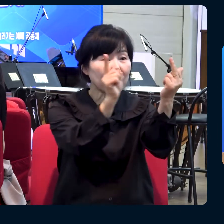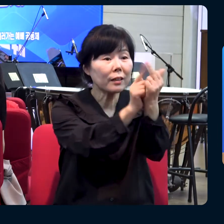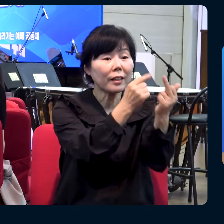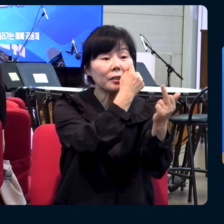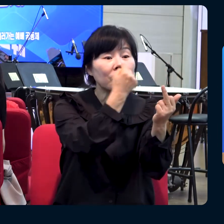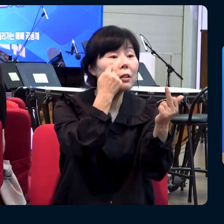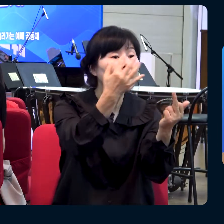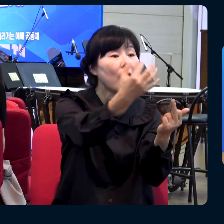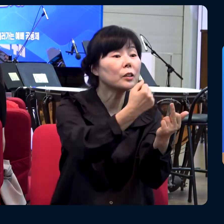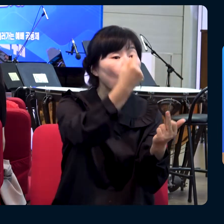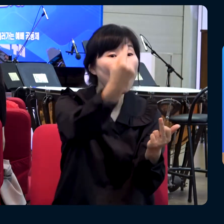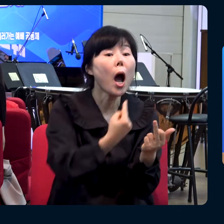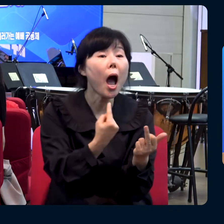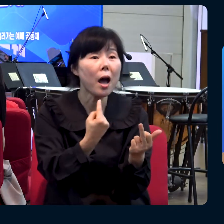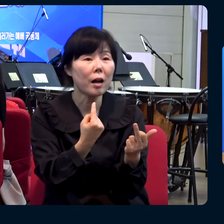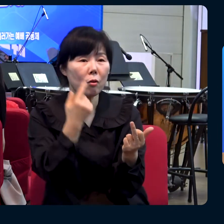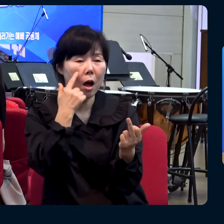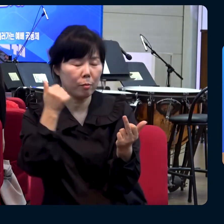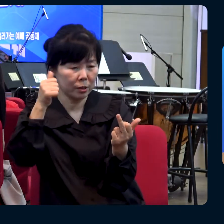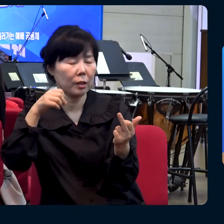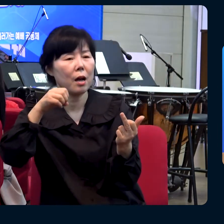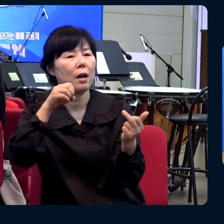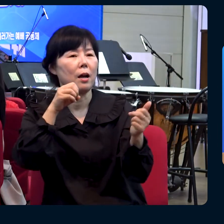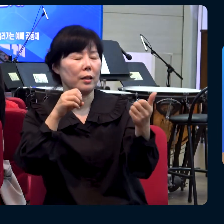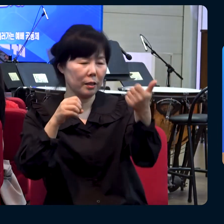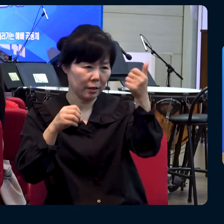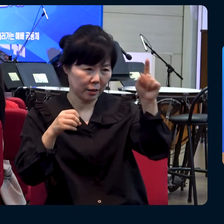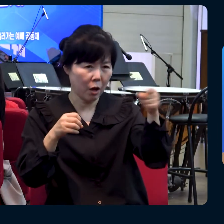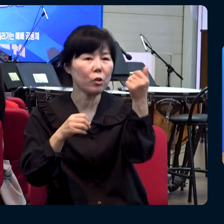얘기할 정도였어요. 못 믿는 아들이었습니다.